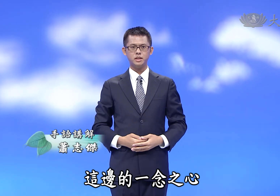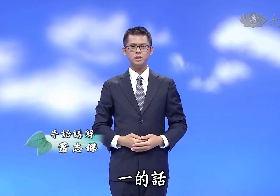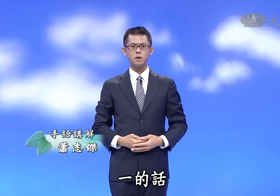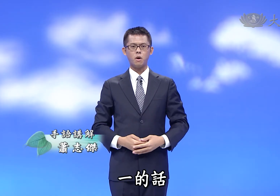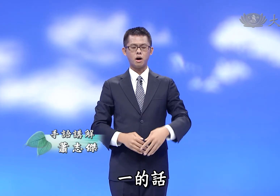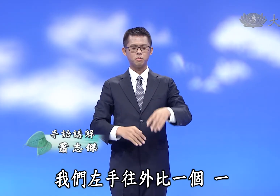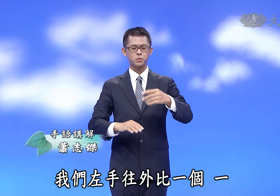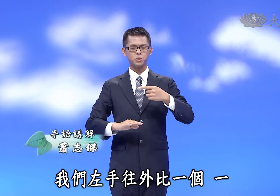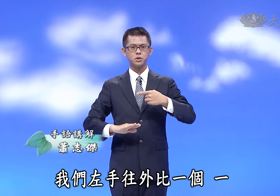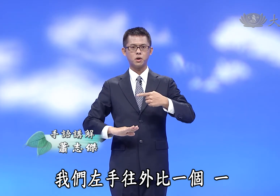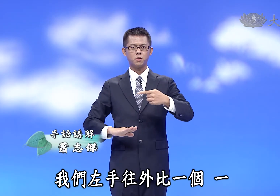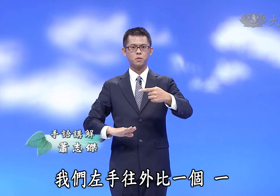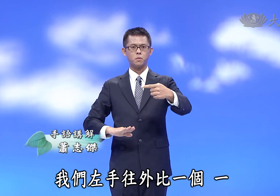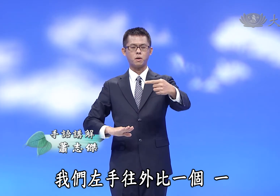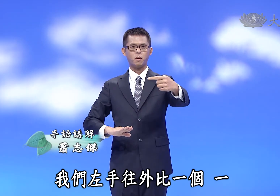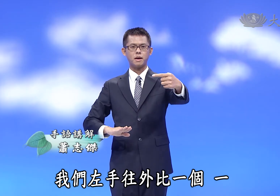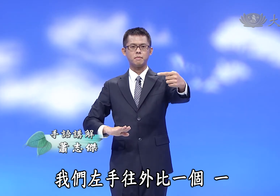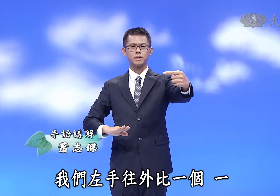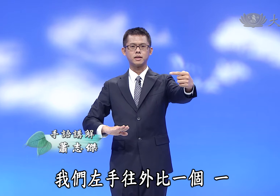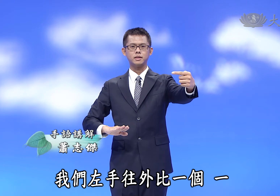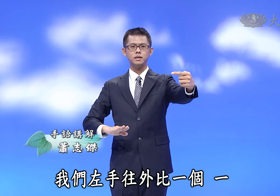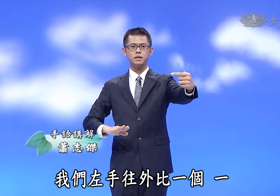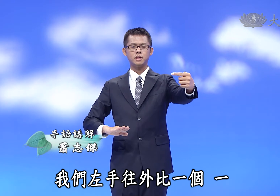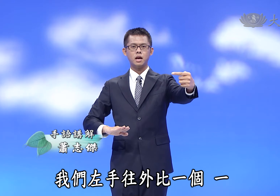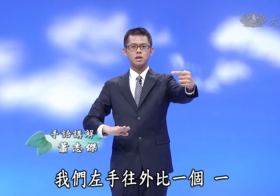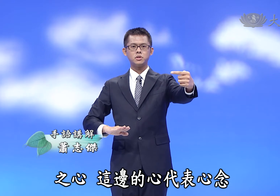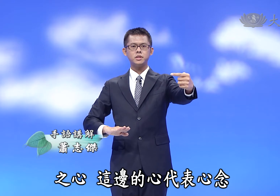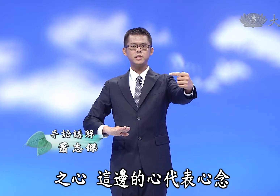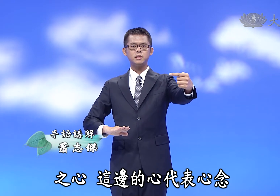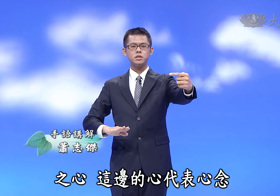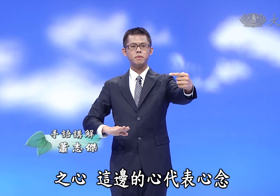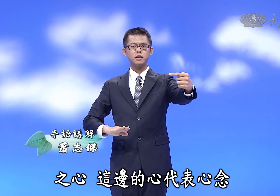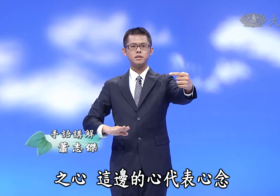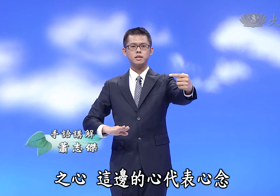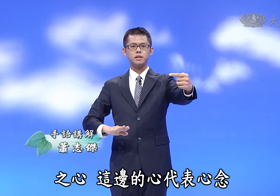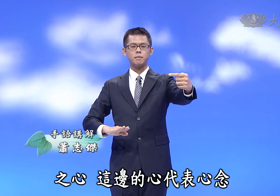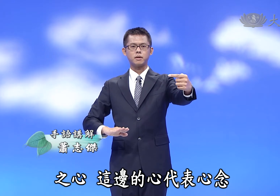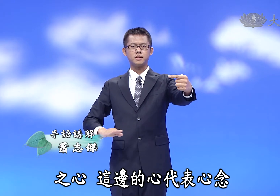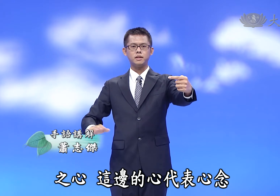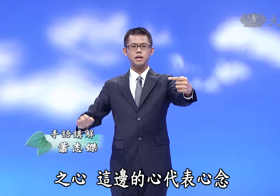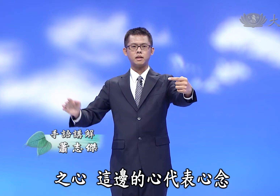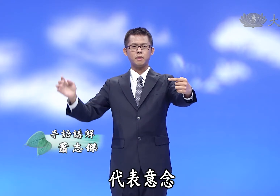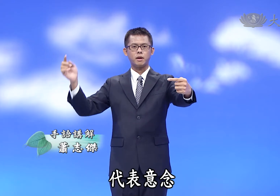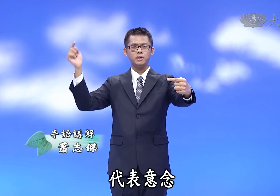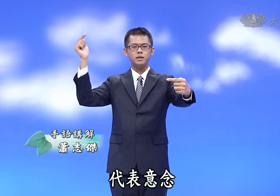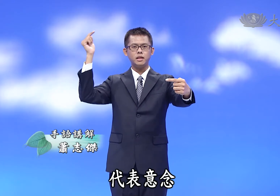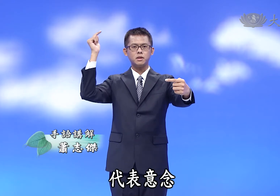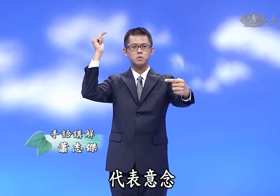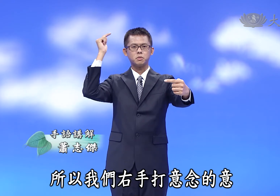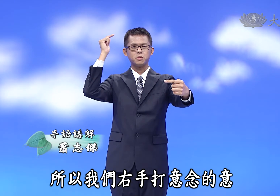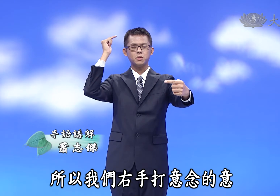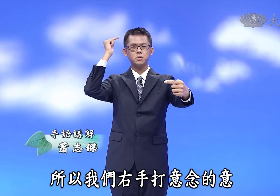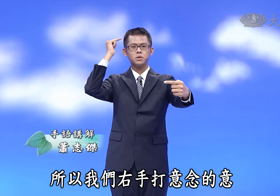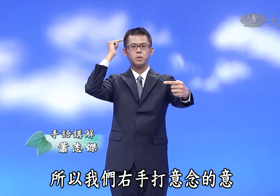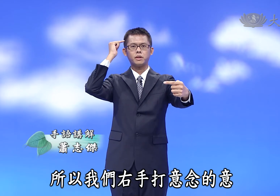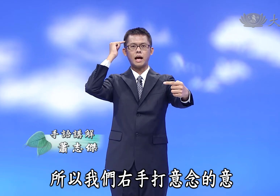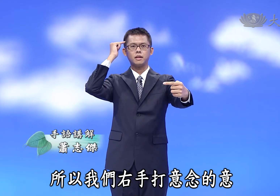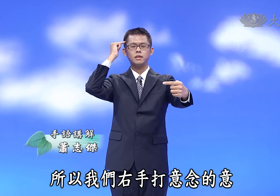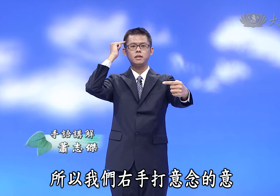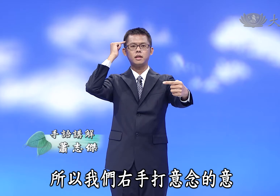的话，我们左手往外比一个一。之心，这边的心代表心念，代表意念，所以我们右手打意念的